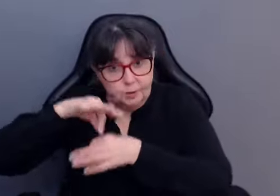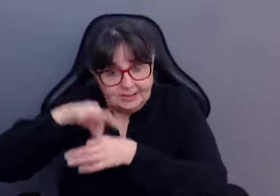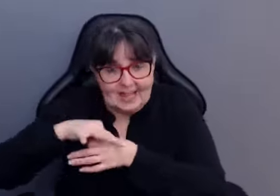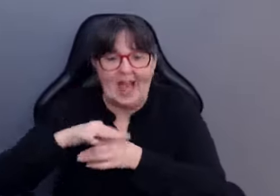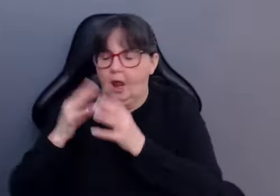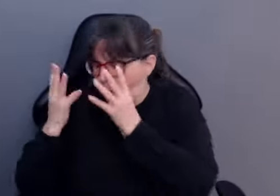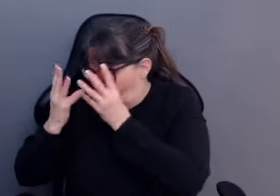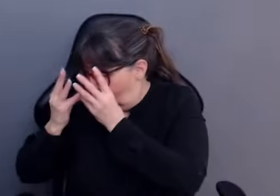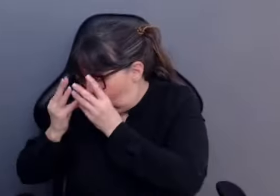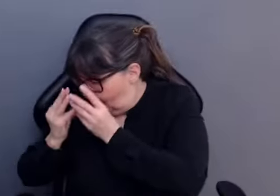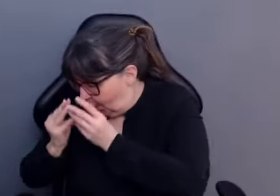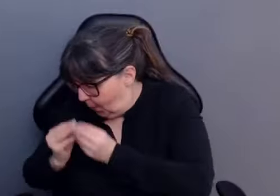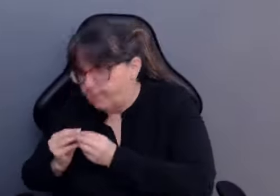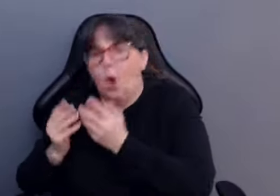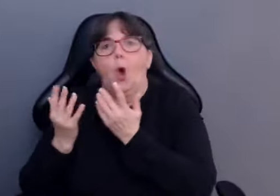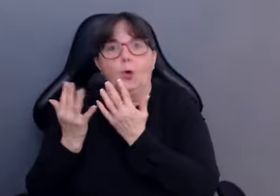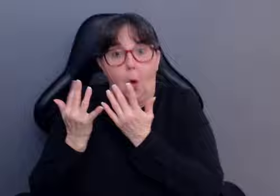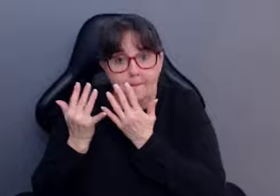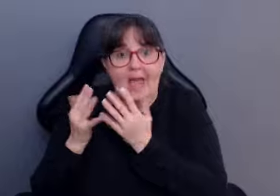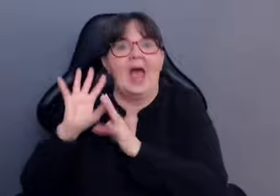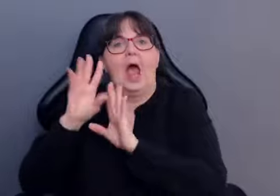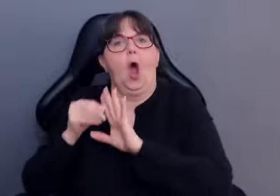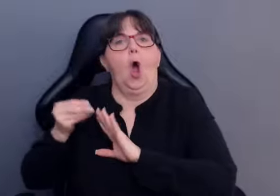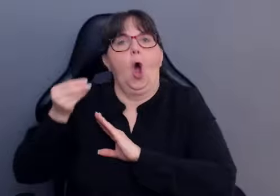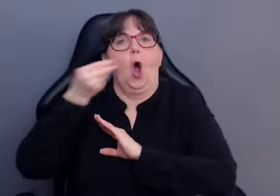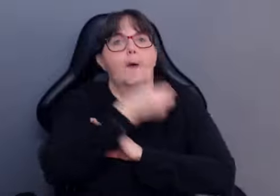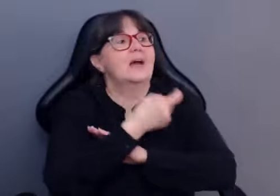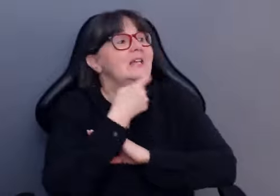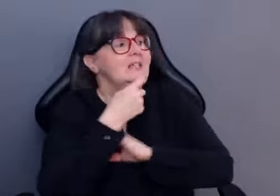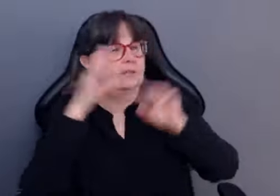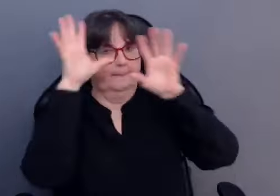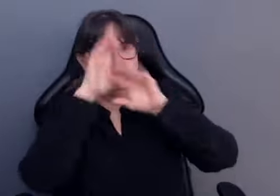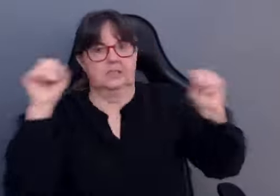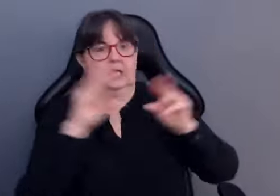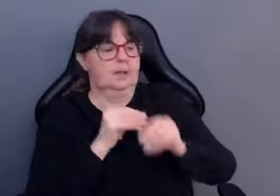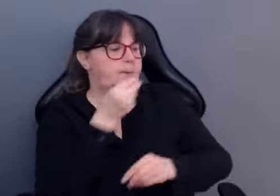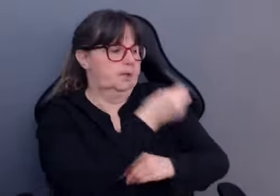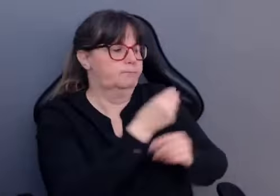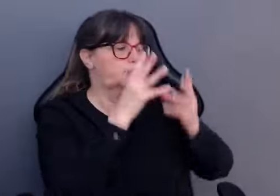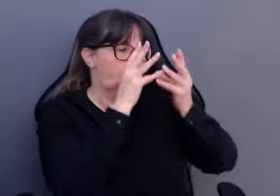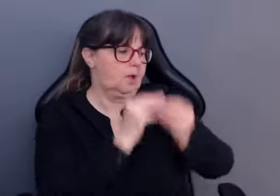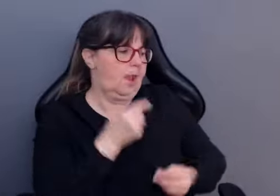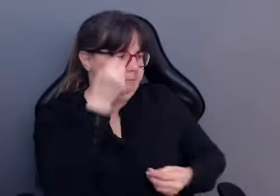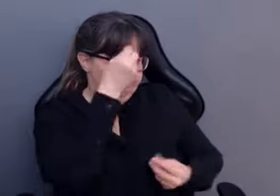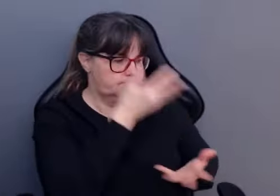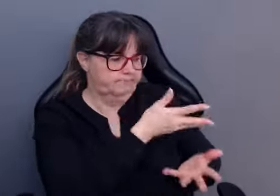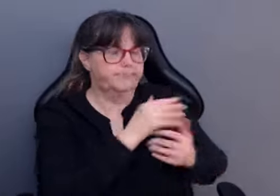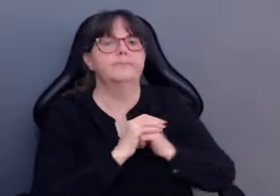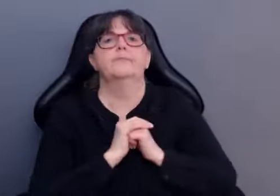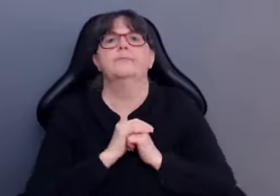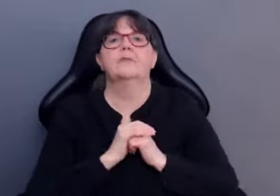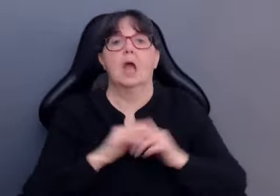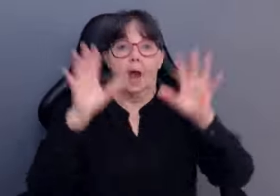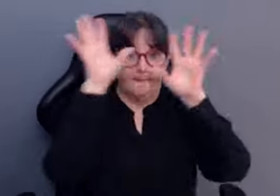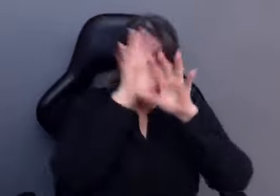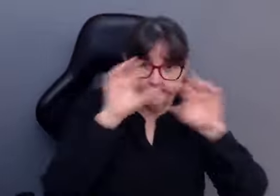compilent les résultats et les remettent au président de l'assemblée. Lorsque le président de